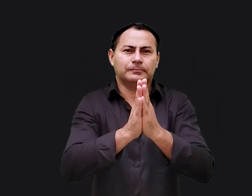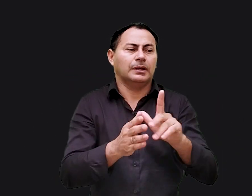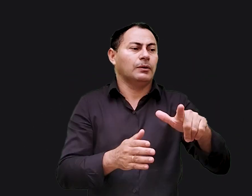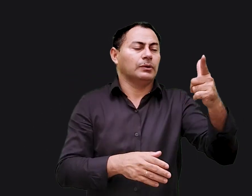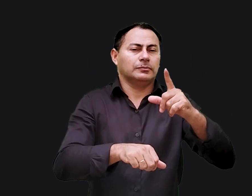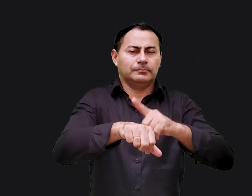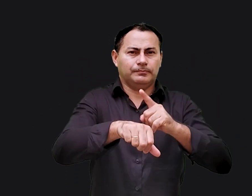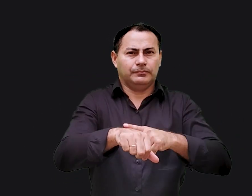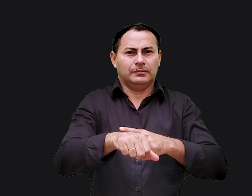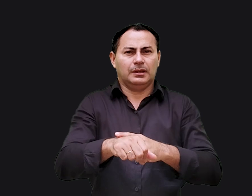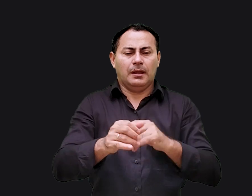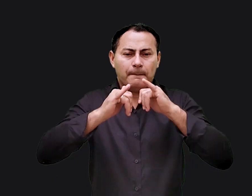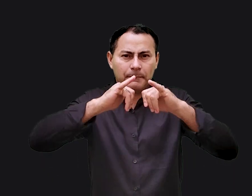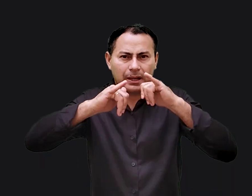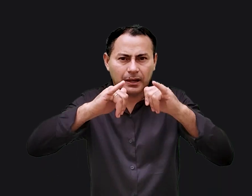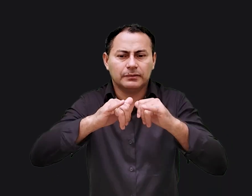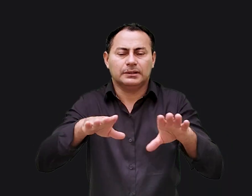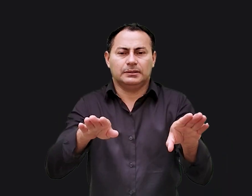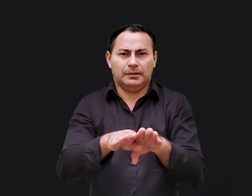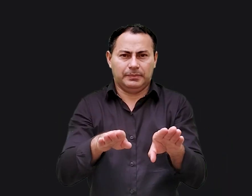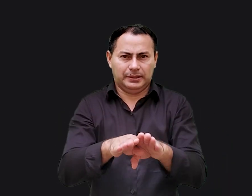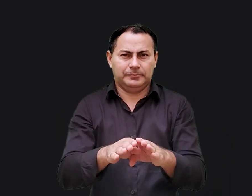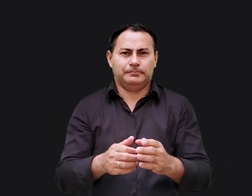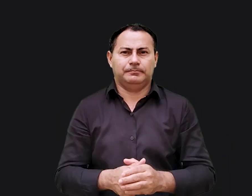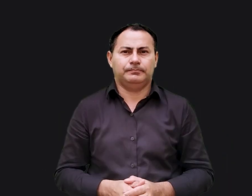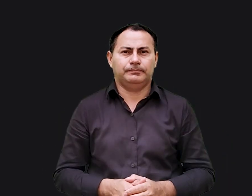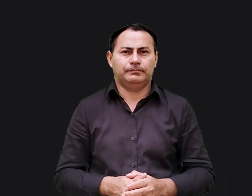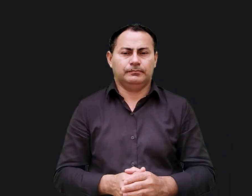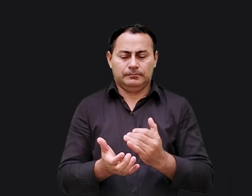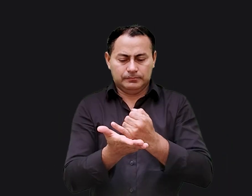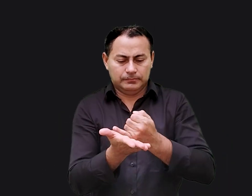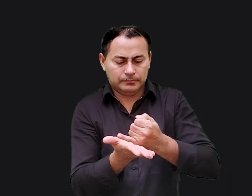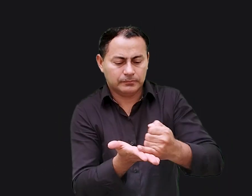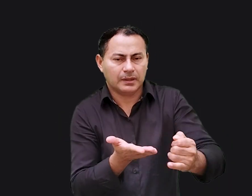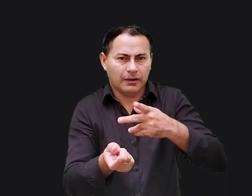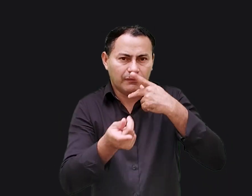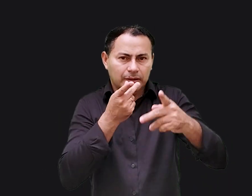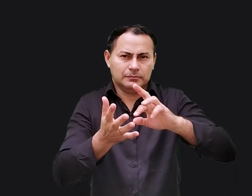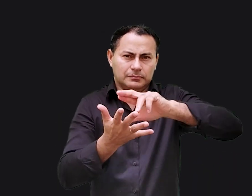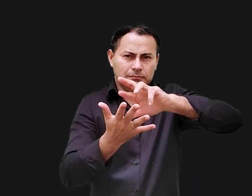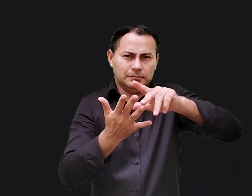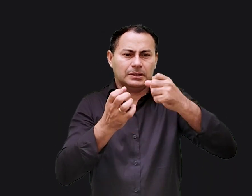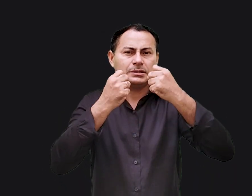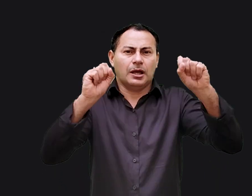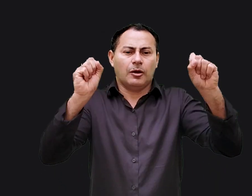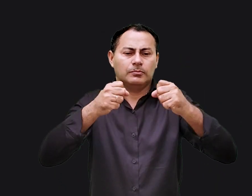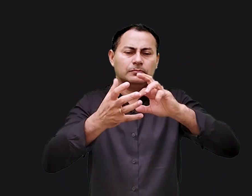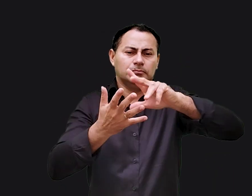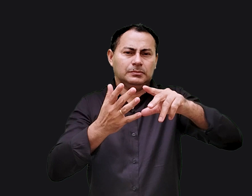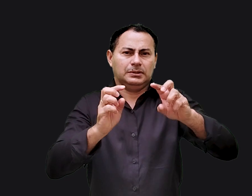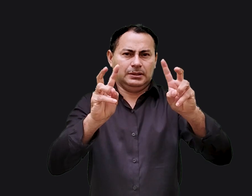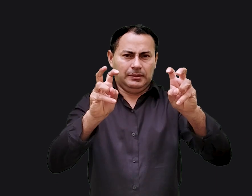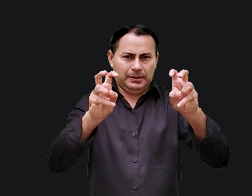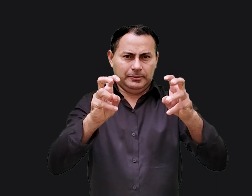orava e em outras vezes ele pregava também. Nessa introdução disse que há vários salmos sobre vários